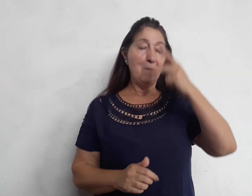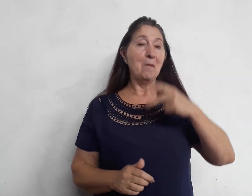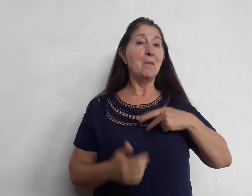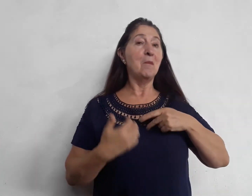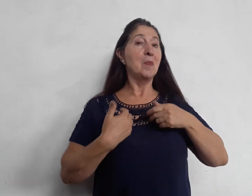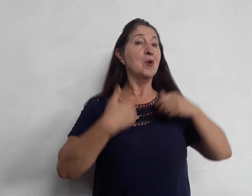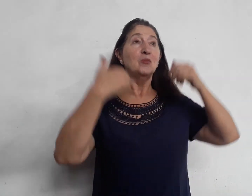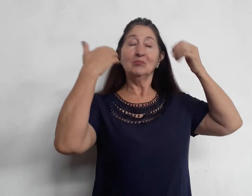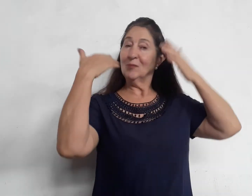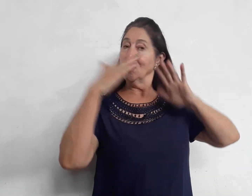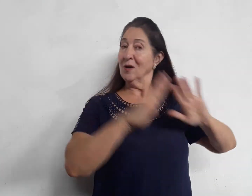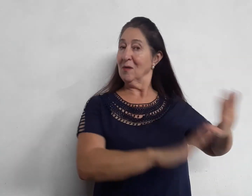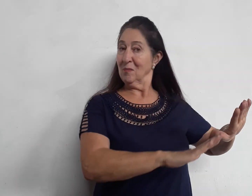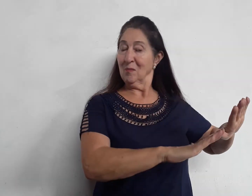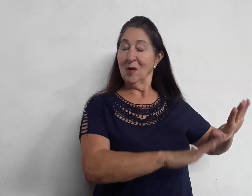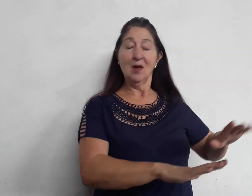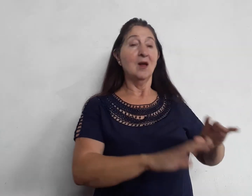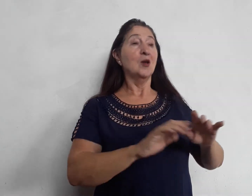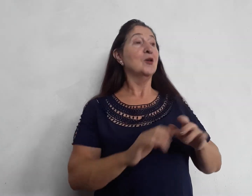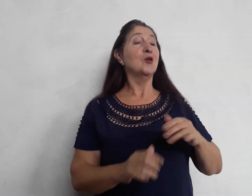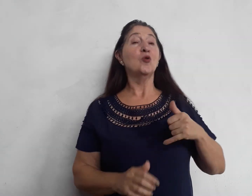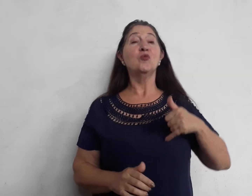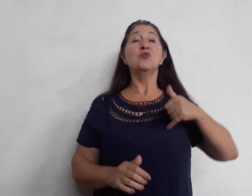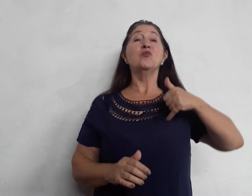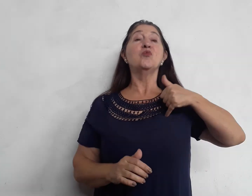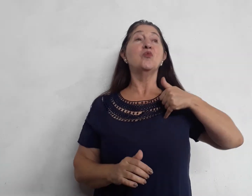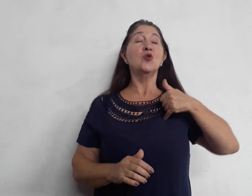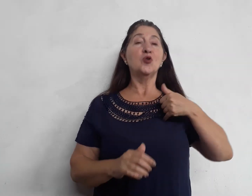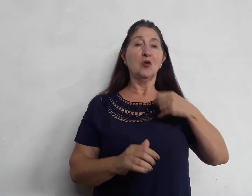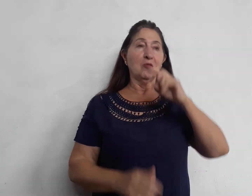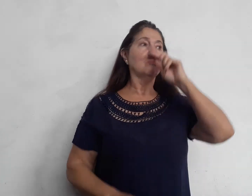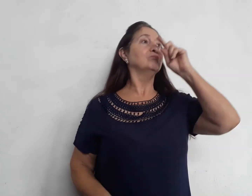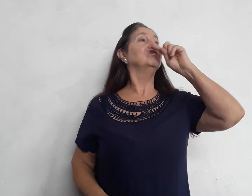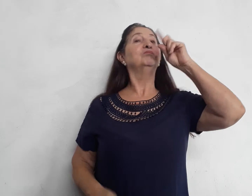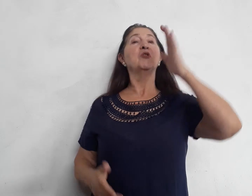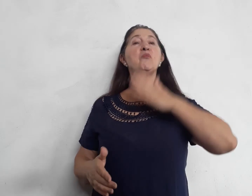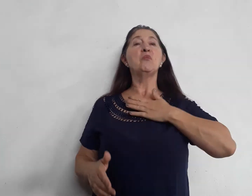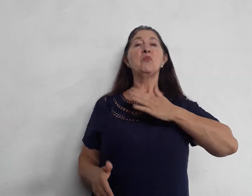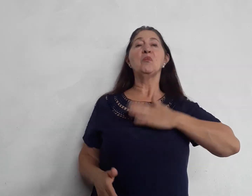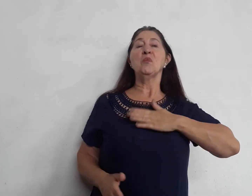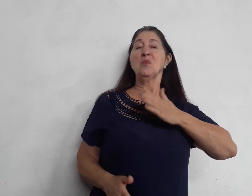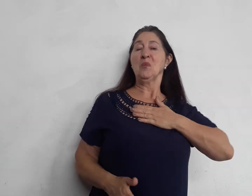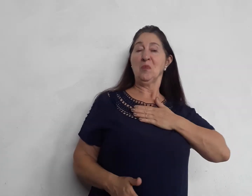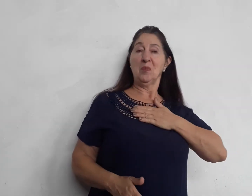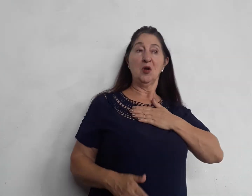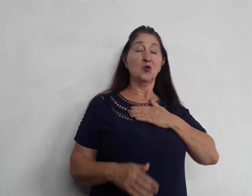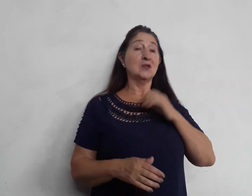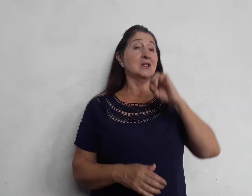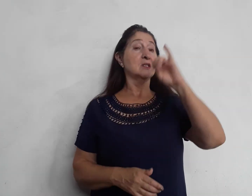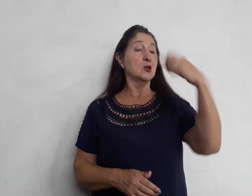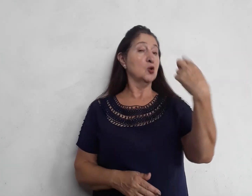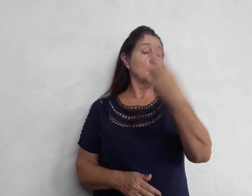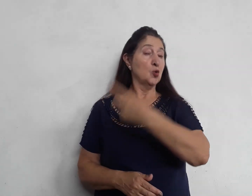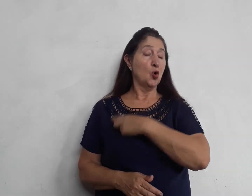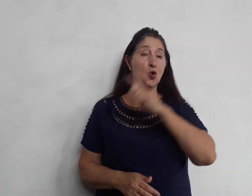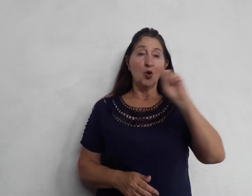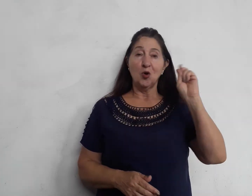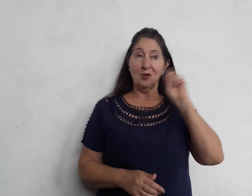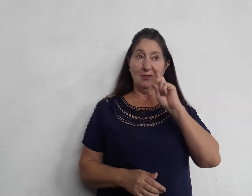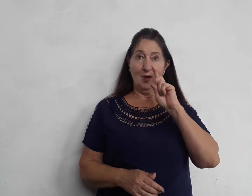nossa autossuficiência, sair da nossa prepotência, se nós não resolvermos descer e nos